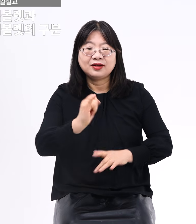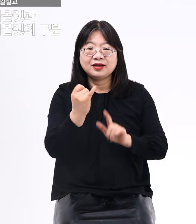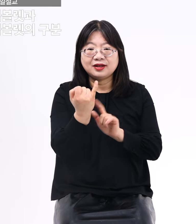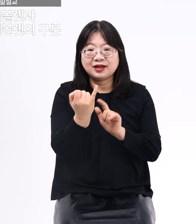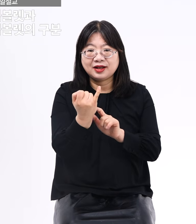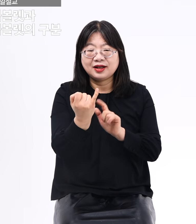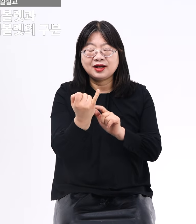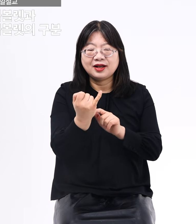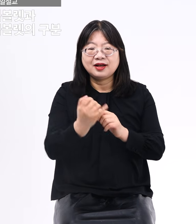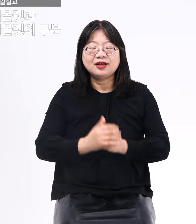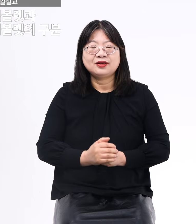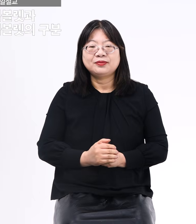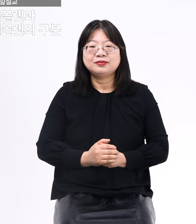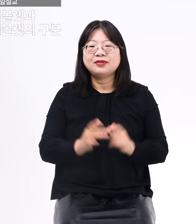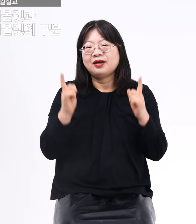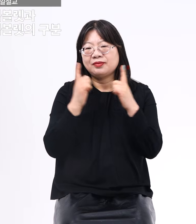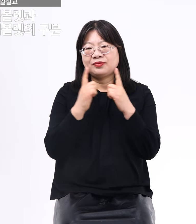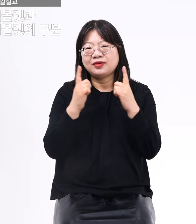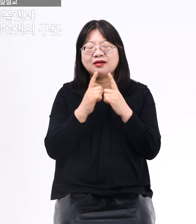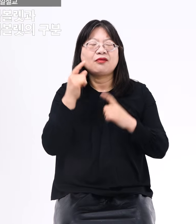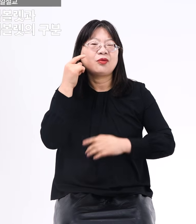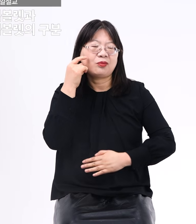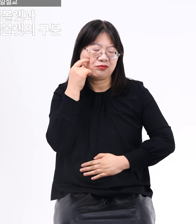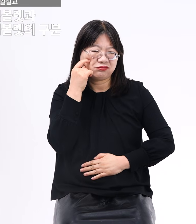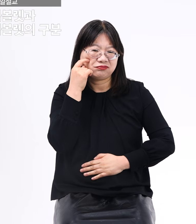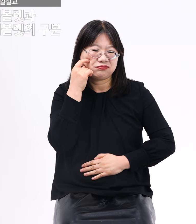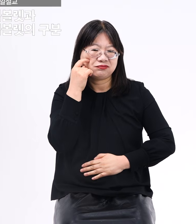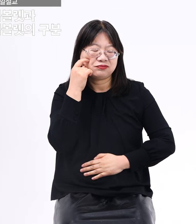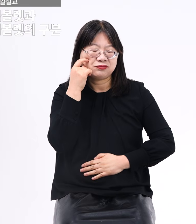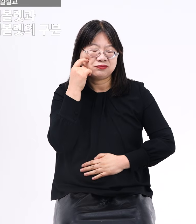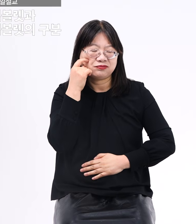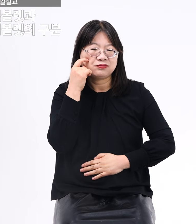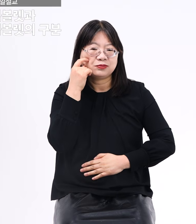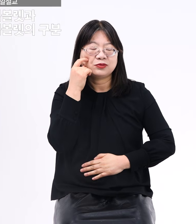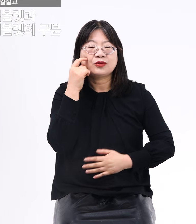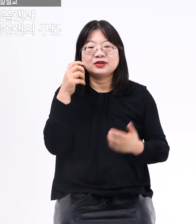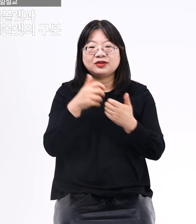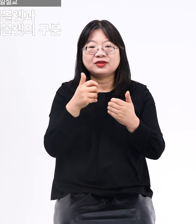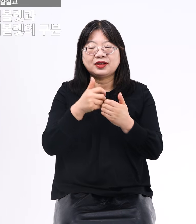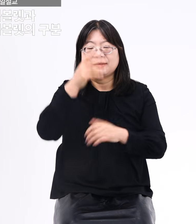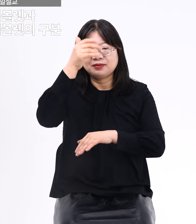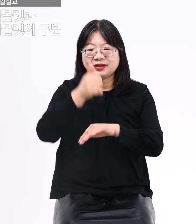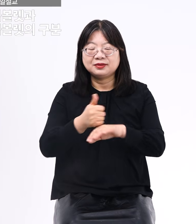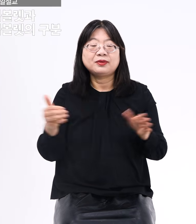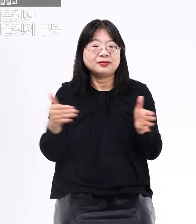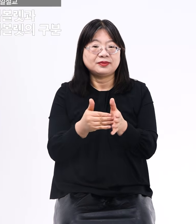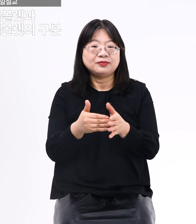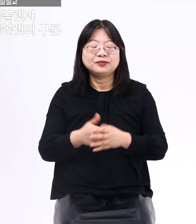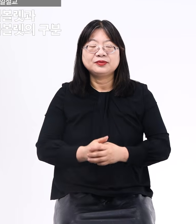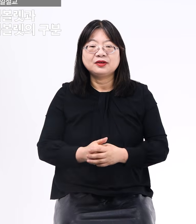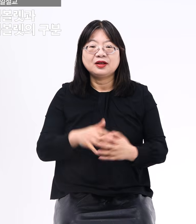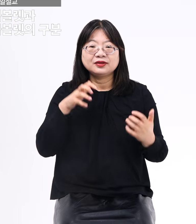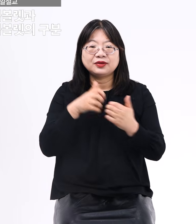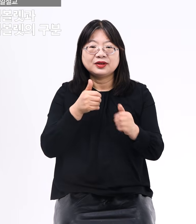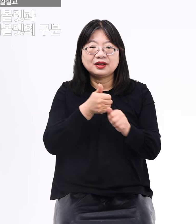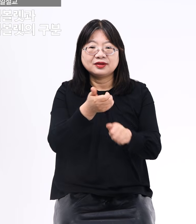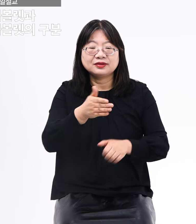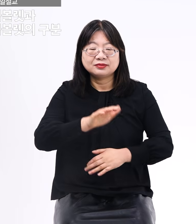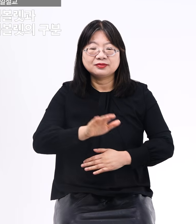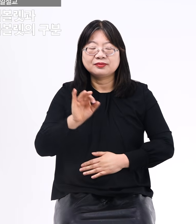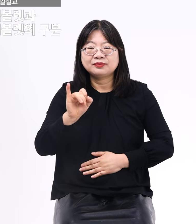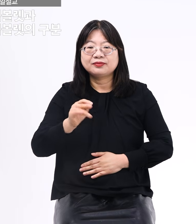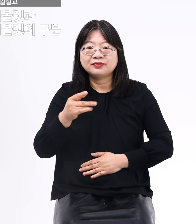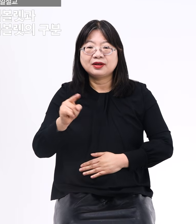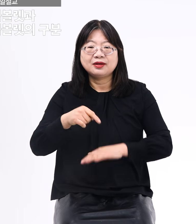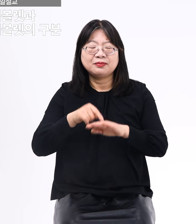더 이상 만날 수 없는 관계로 끝이 나죠. 전쟁에 이겼어도 입다의 마음은